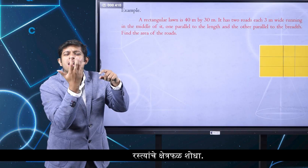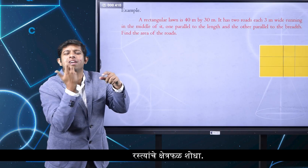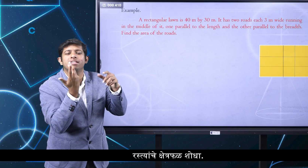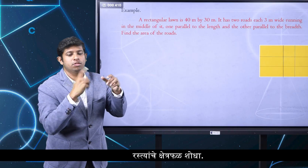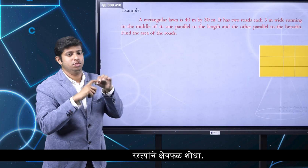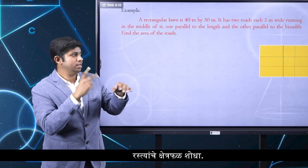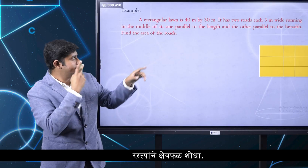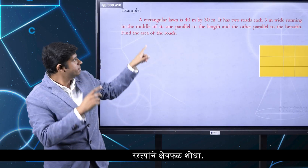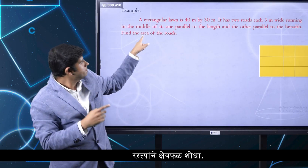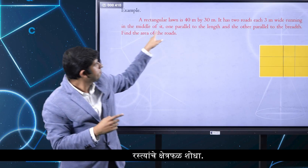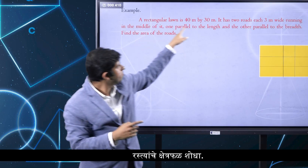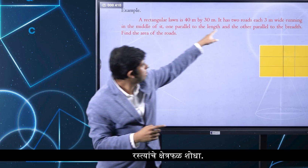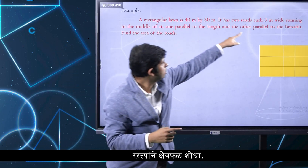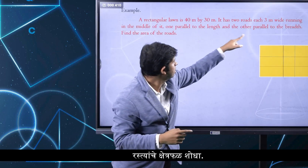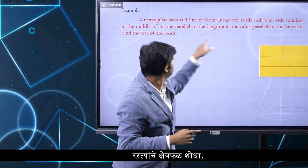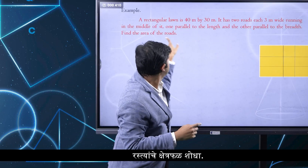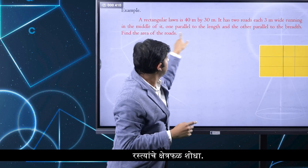रस्त्यांचे क्षेत्रफळ शोधा.